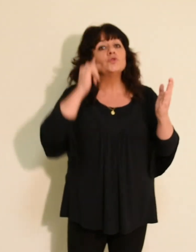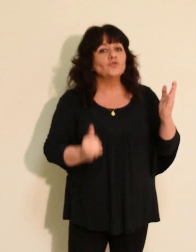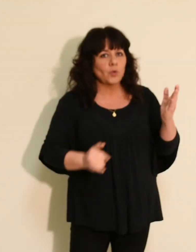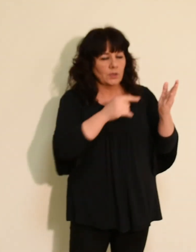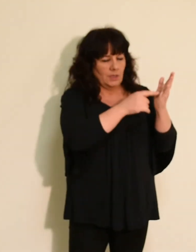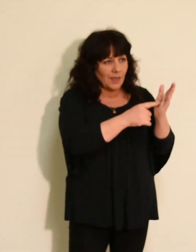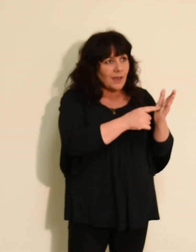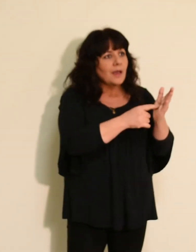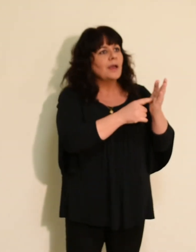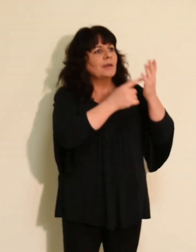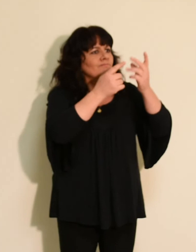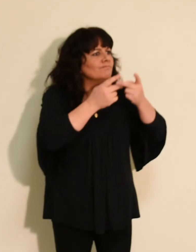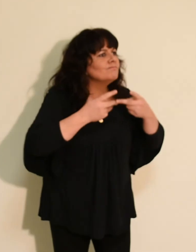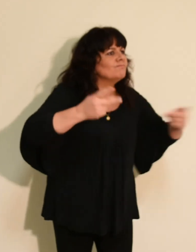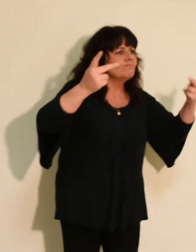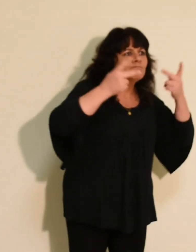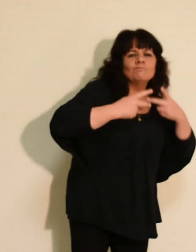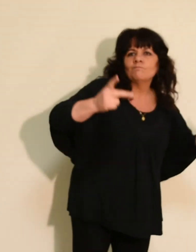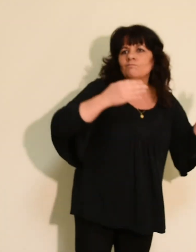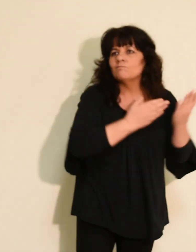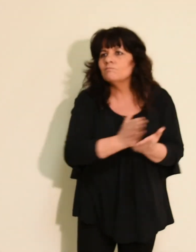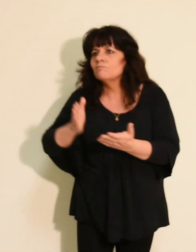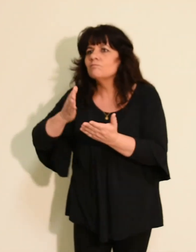conversion pour le pardon des péchés.